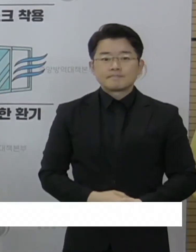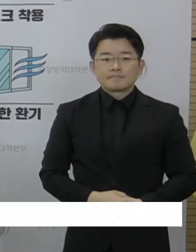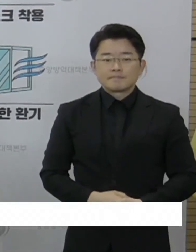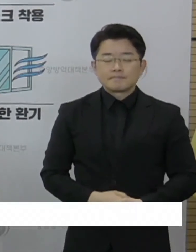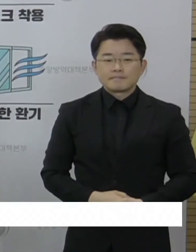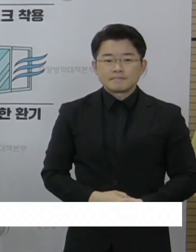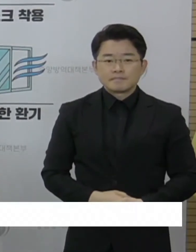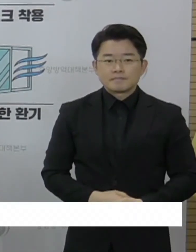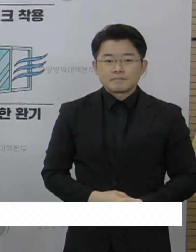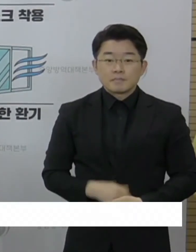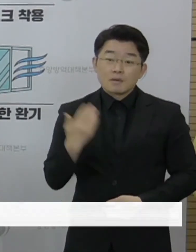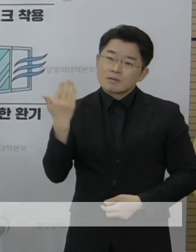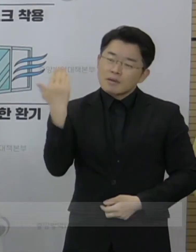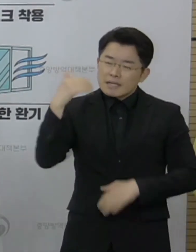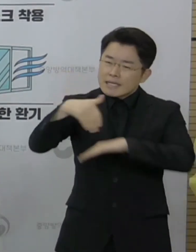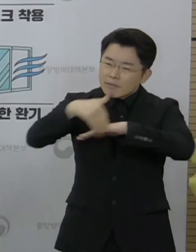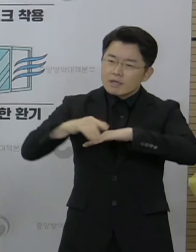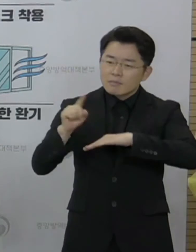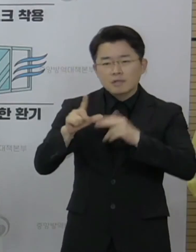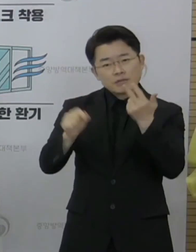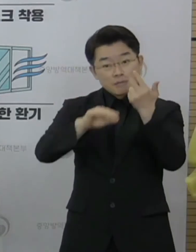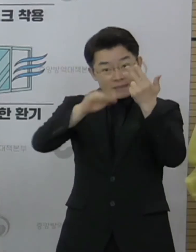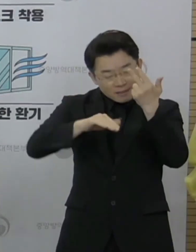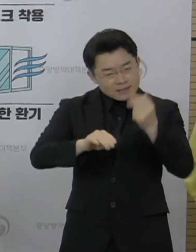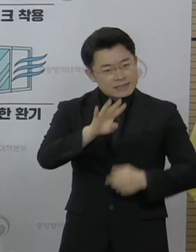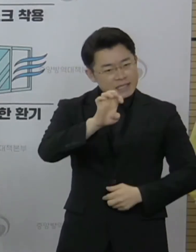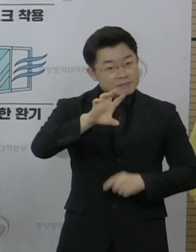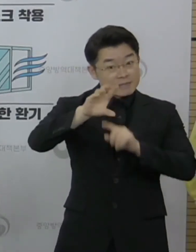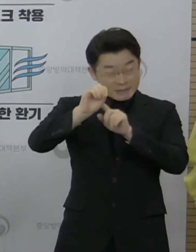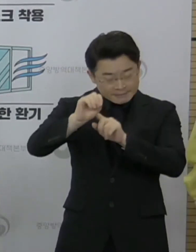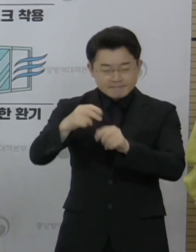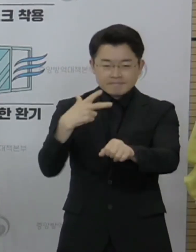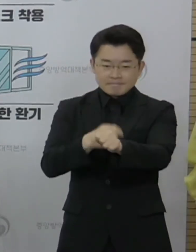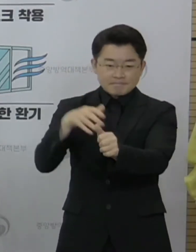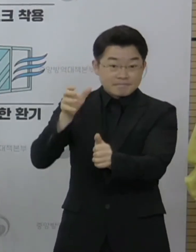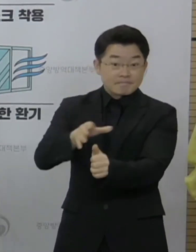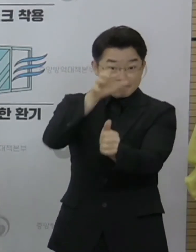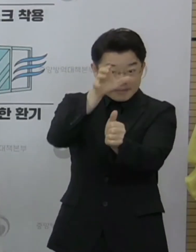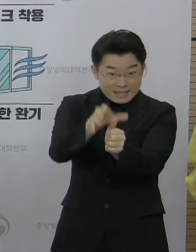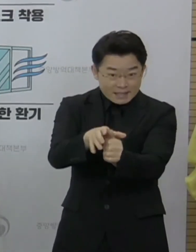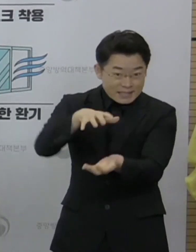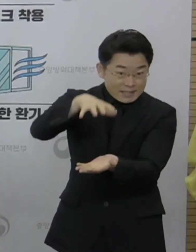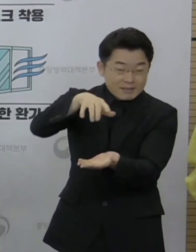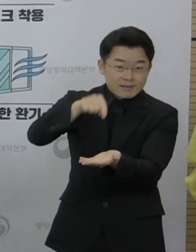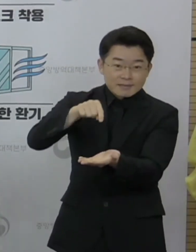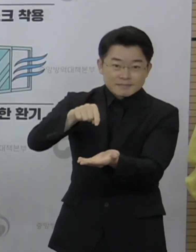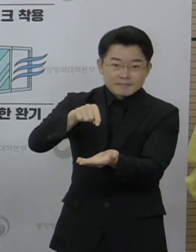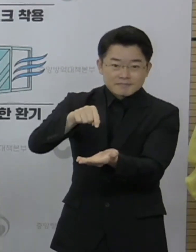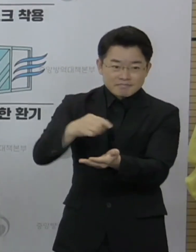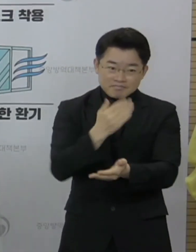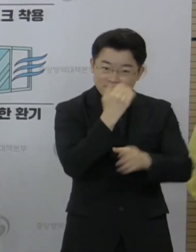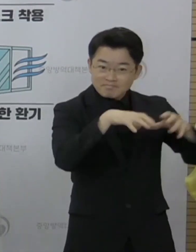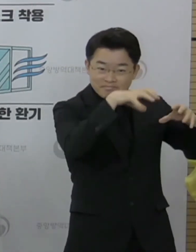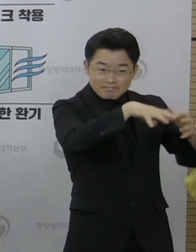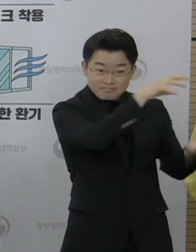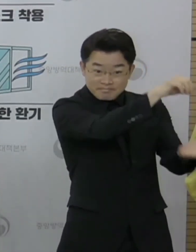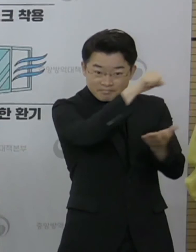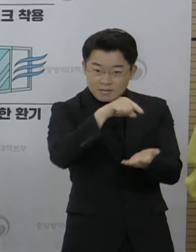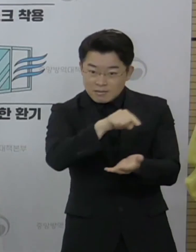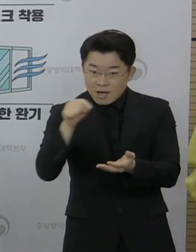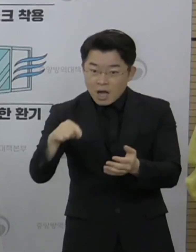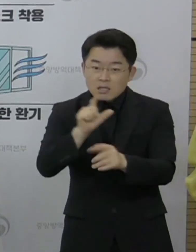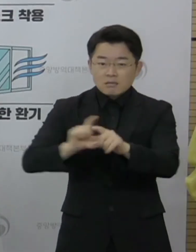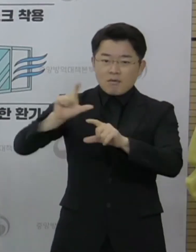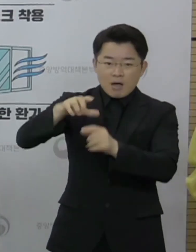당초 7월 말에 44만 명 규모로 계획되었던 지자체 자율 접종은 이스라엘도 인 물량을 반영하여